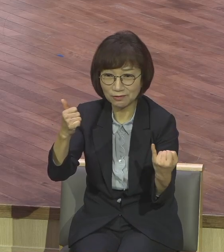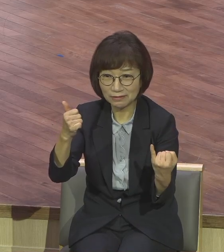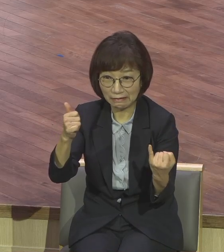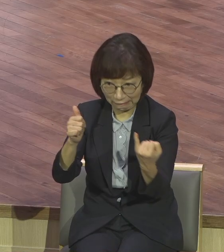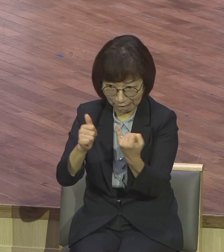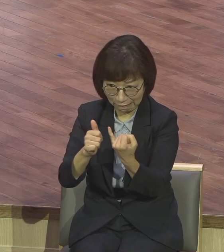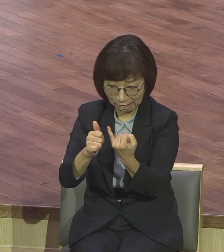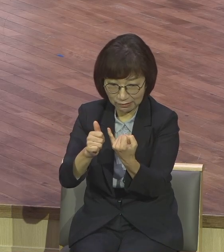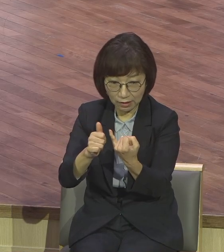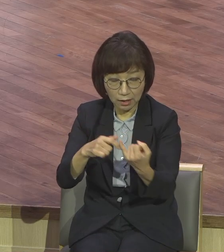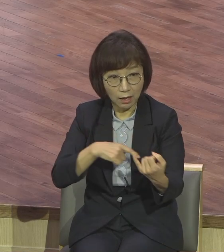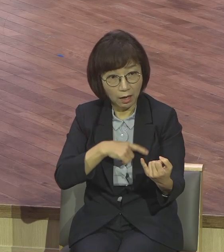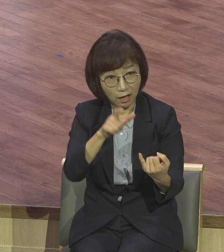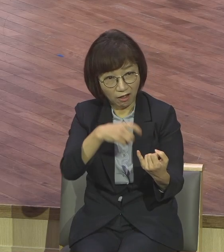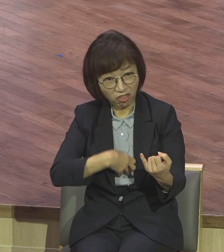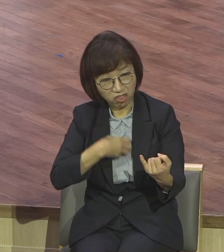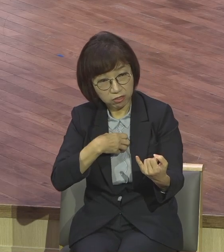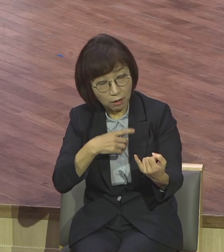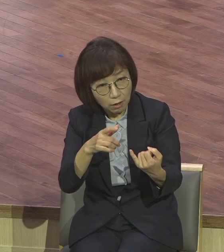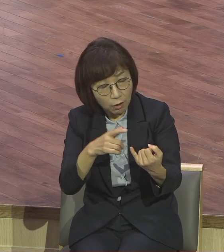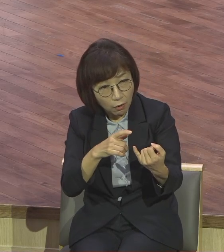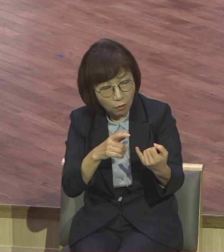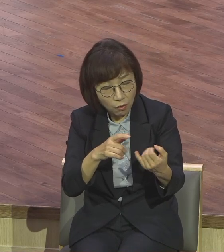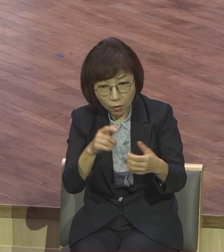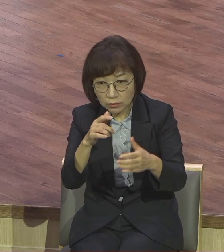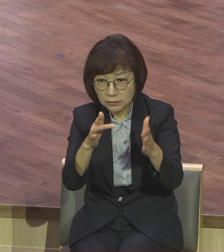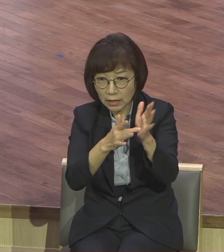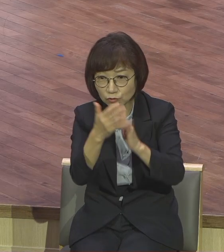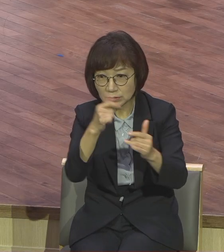다 예수님 족보 위에 있어요.